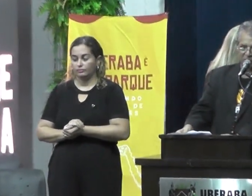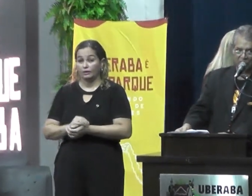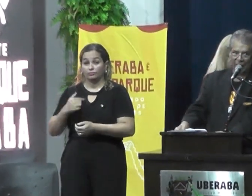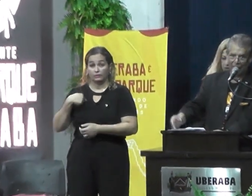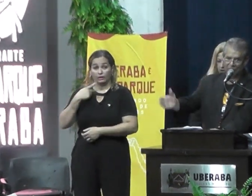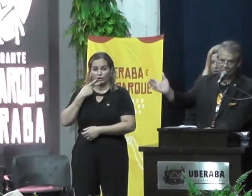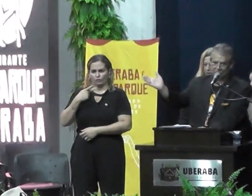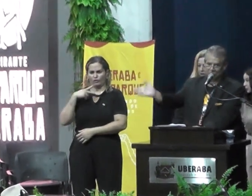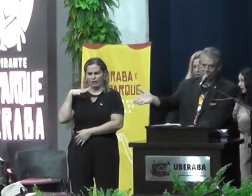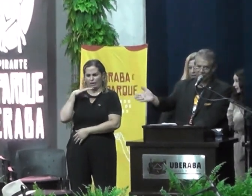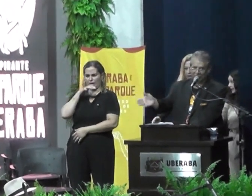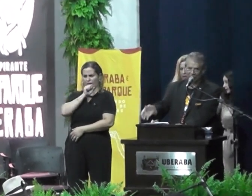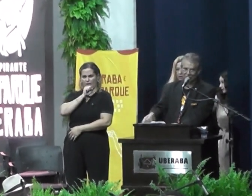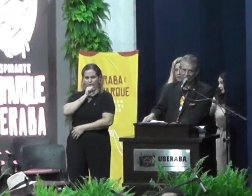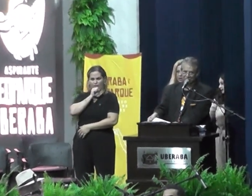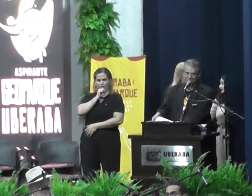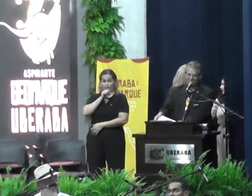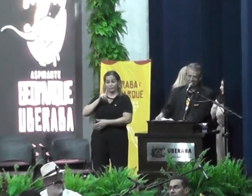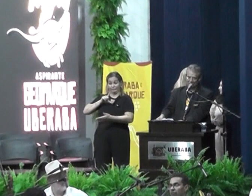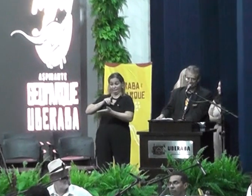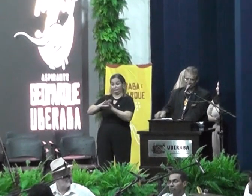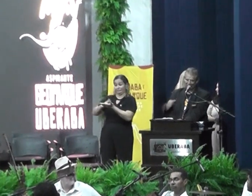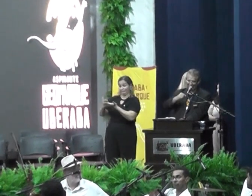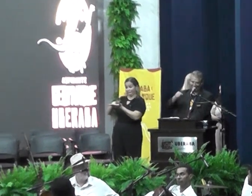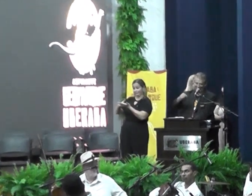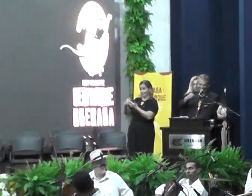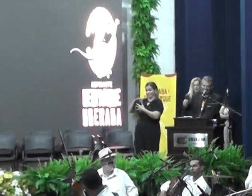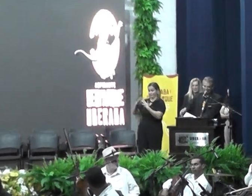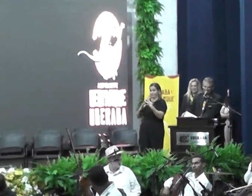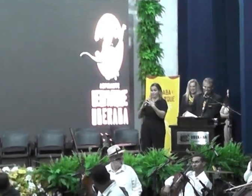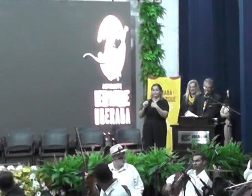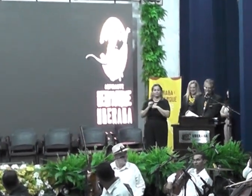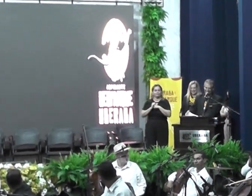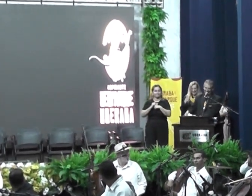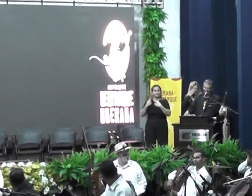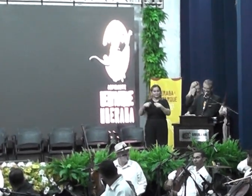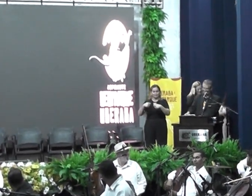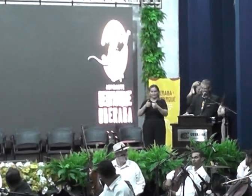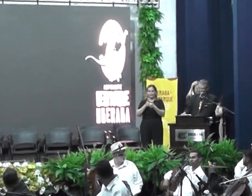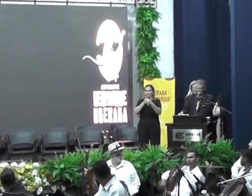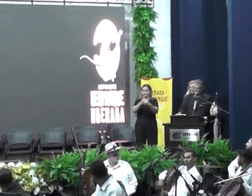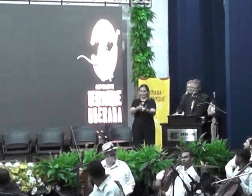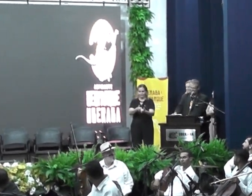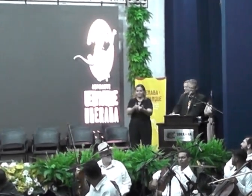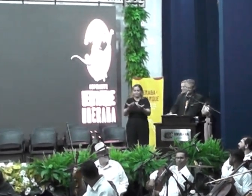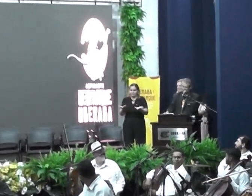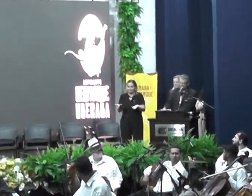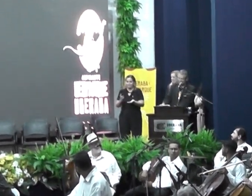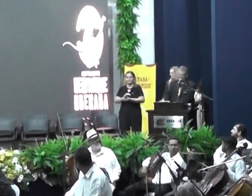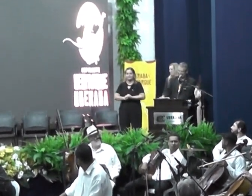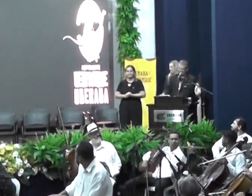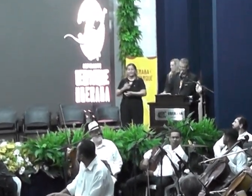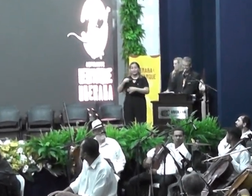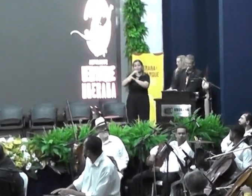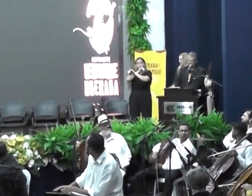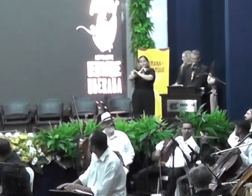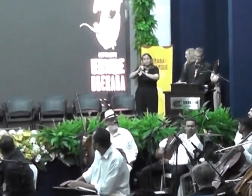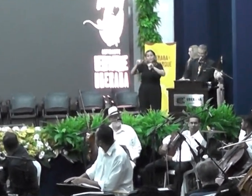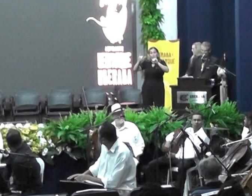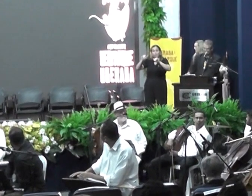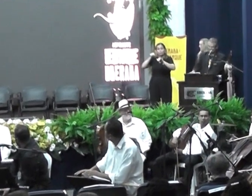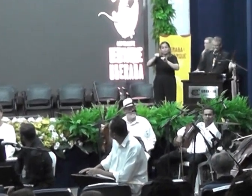Estou falando meio rápido, então estou aqui com a intérprete de Libras, porque ela tem que me acompanhar, né? Informamos que